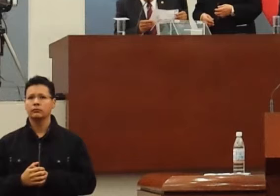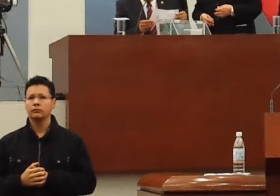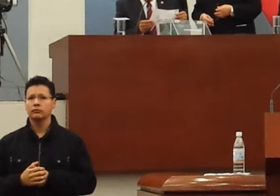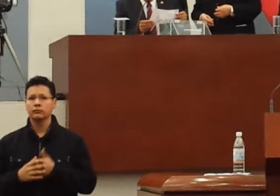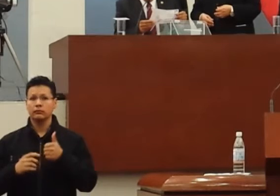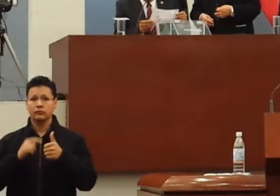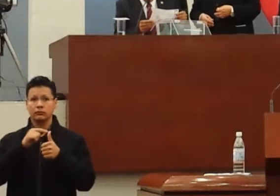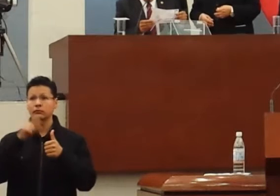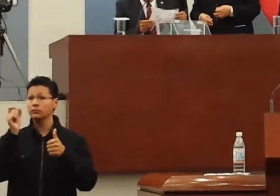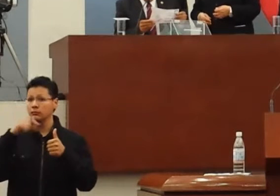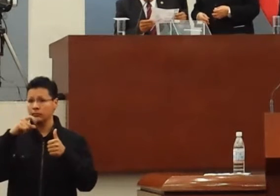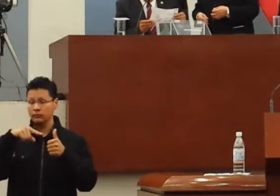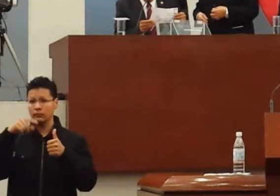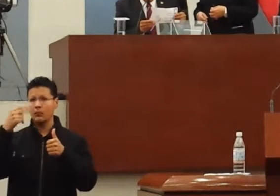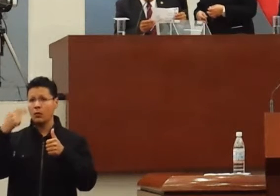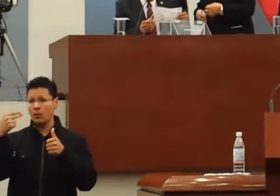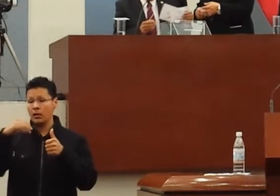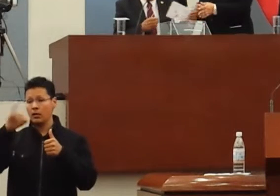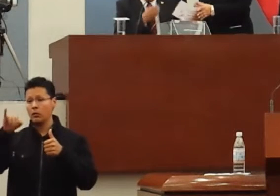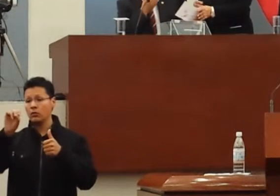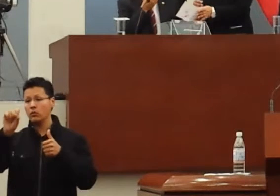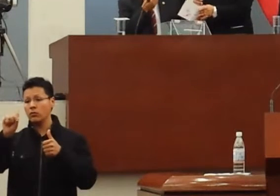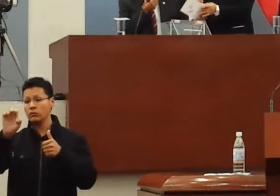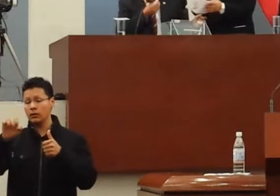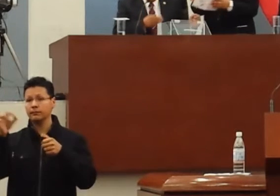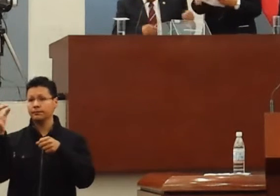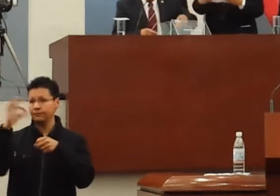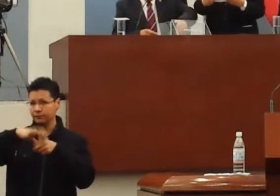jose de jesus patines rodeos